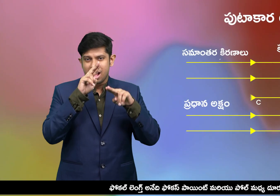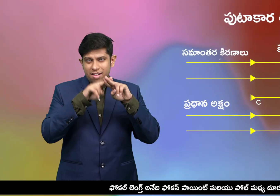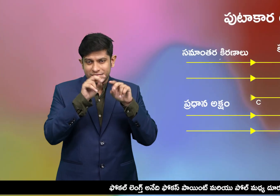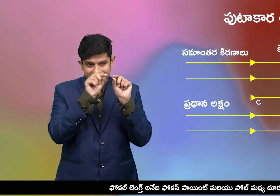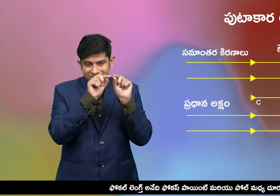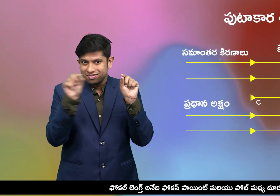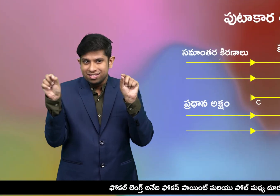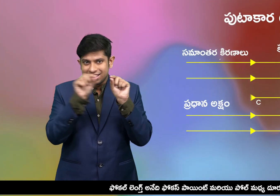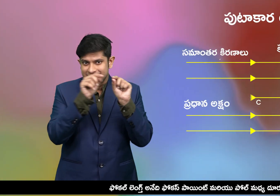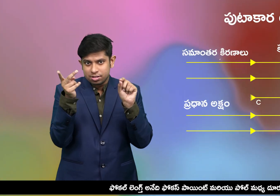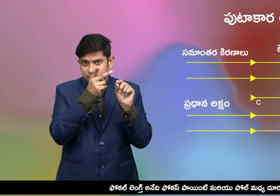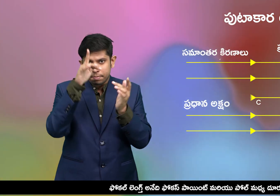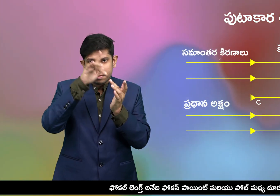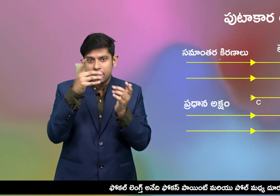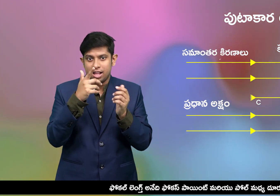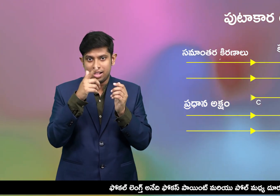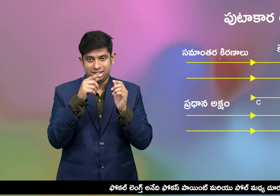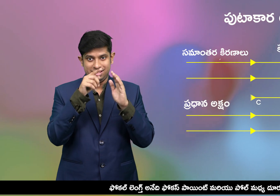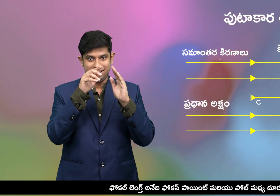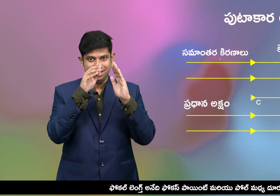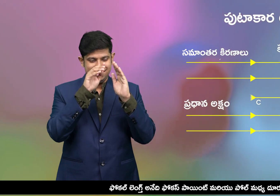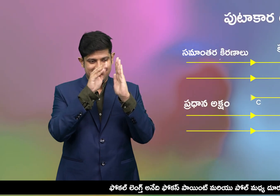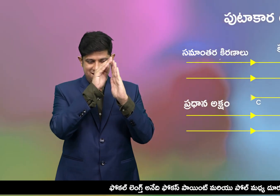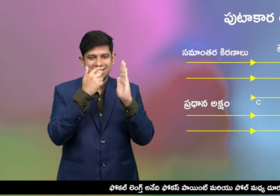ఫోకల్ లెంగ్త్ అనేది ఫోకస్ పాయింట్ మరియు పోల్ మధ్య దూరం.